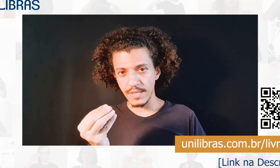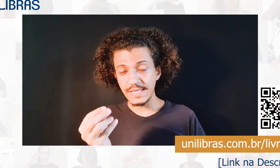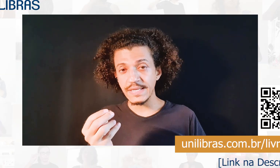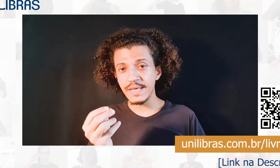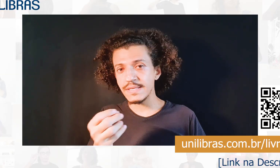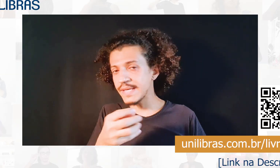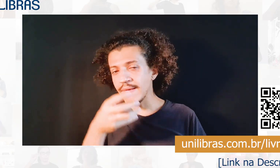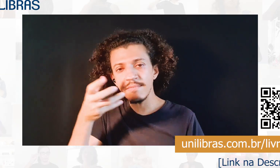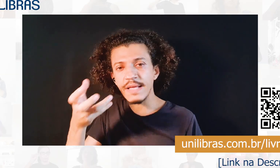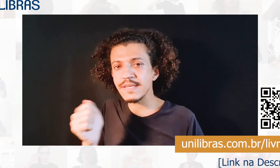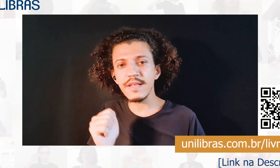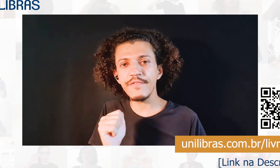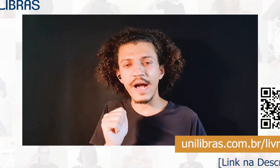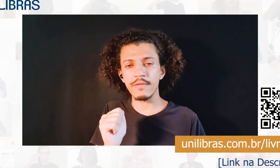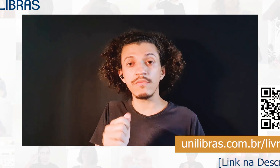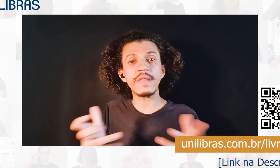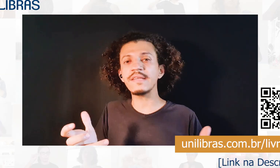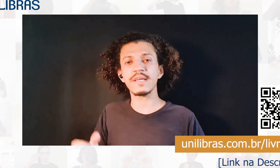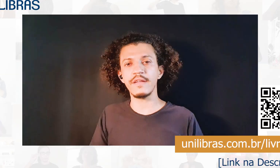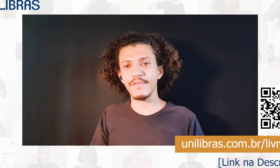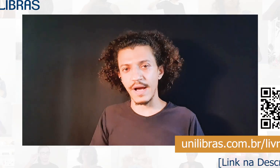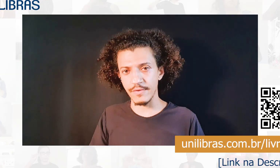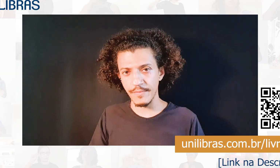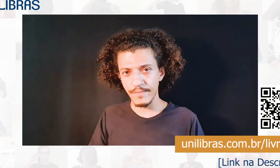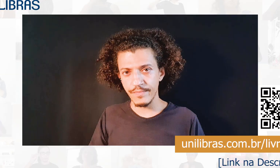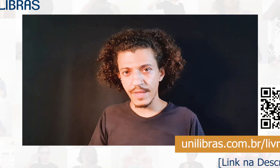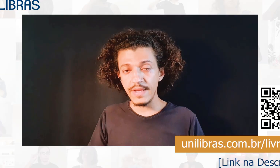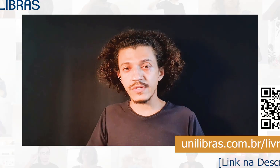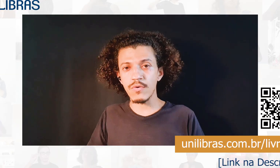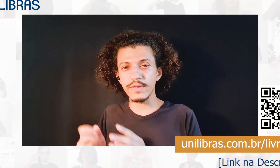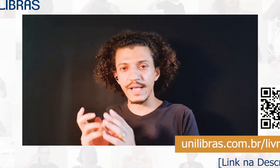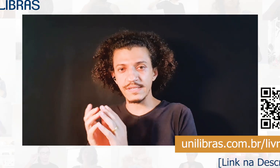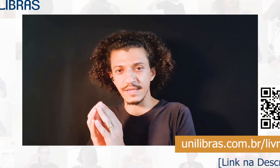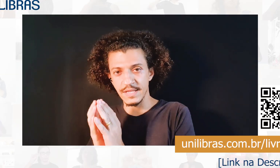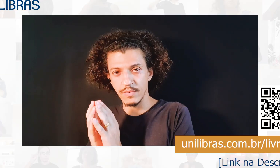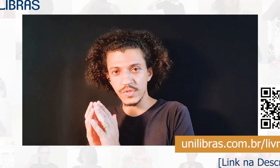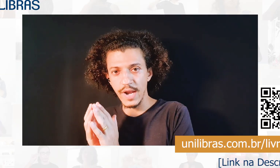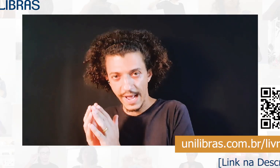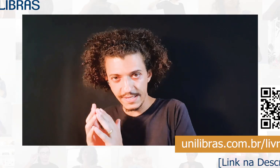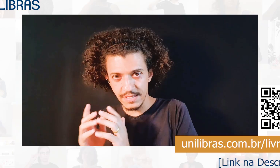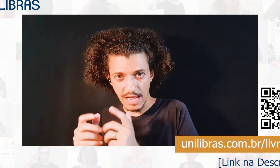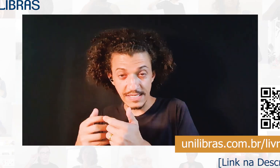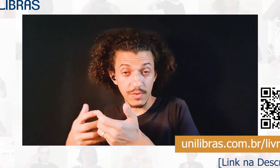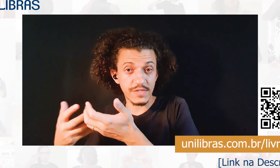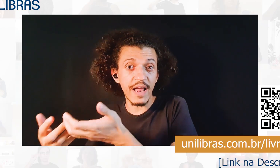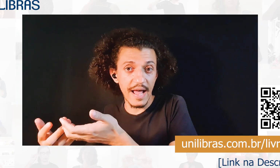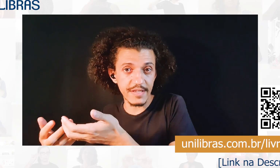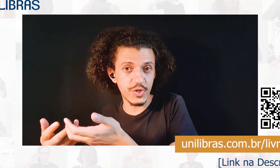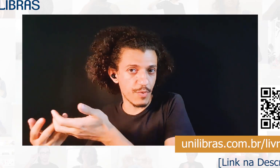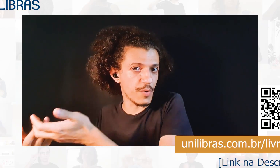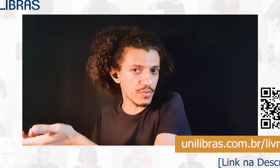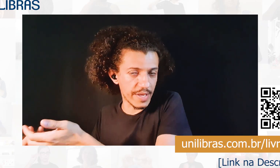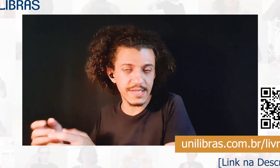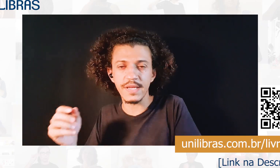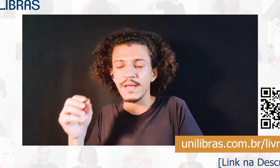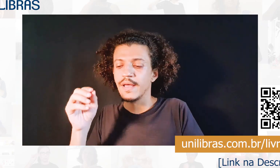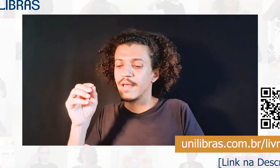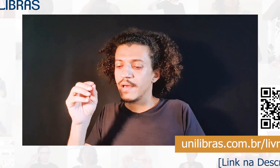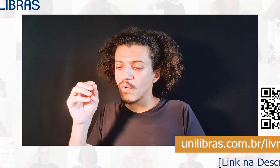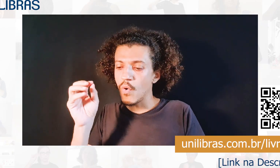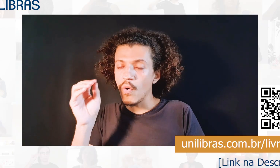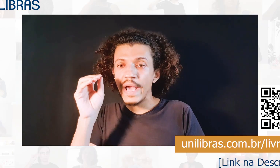língua sem ter significado, não tem significado. Isso acontece nas línguas orais, as línguas faladas, tipo o